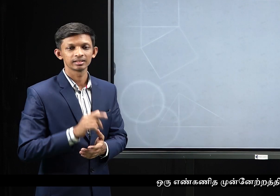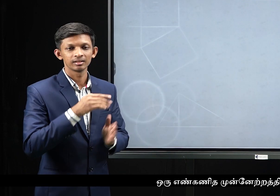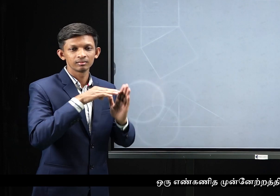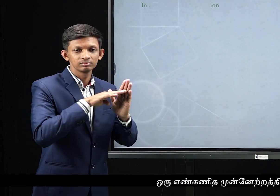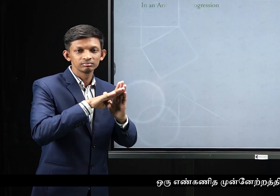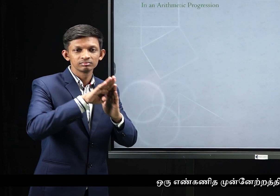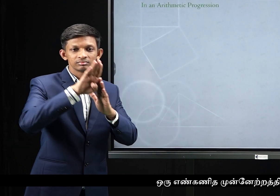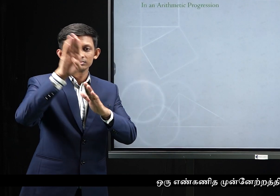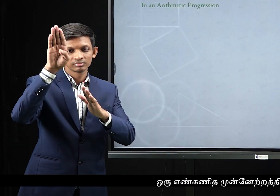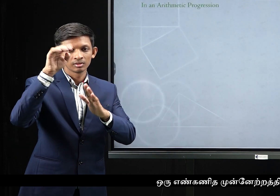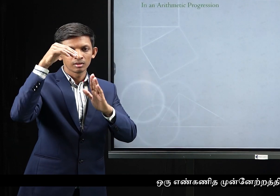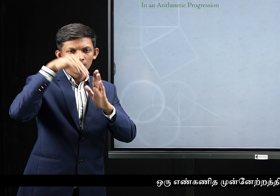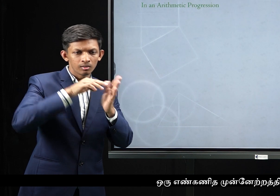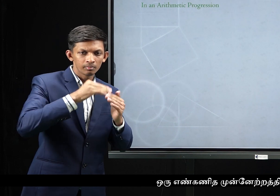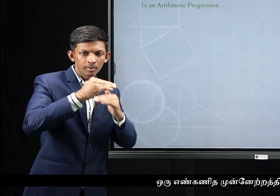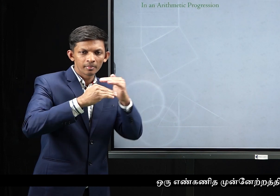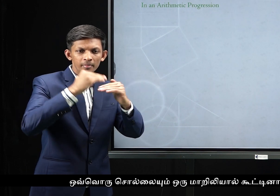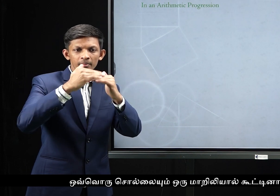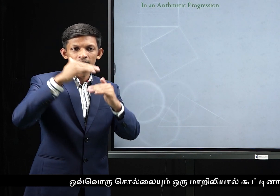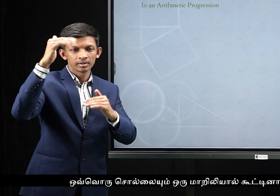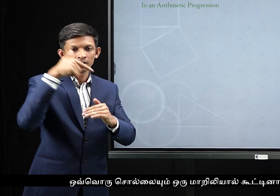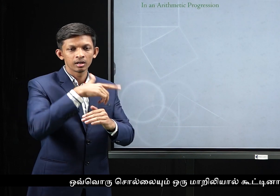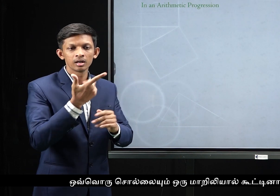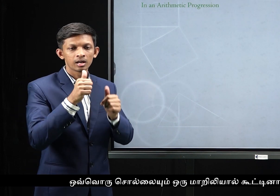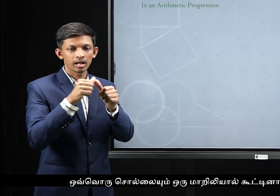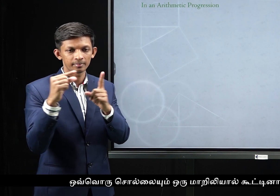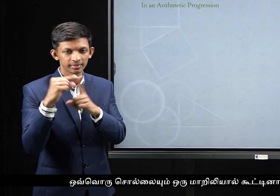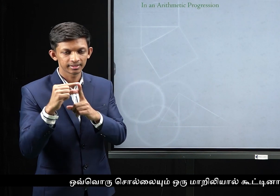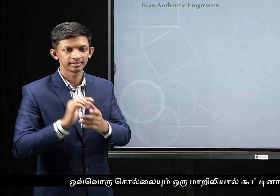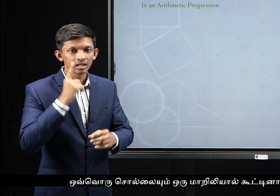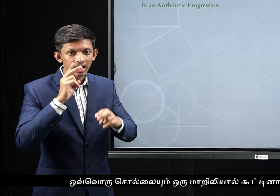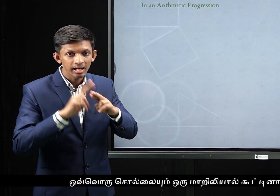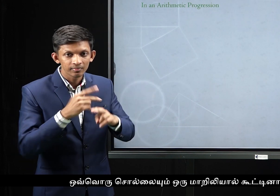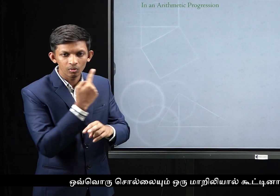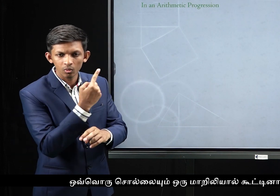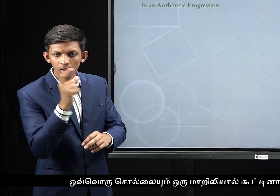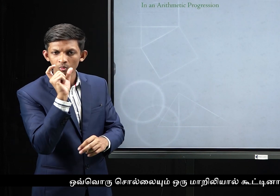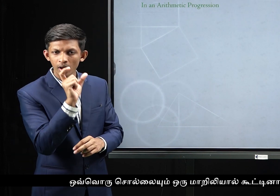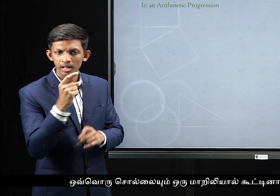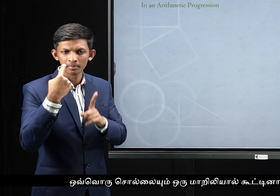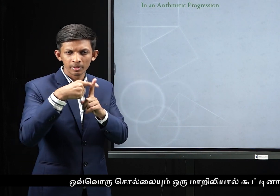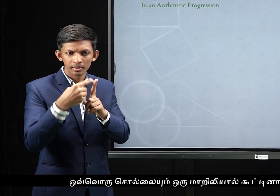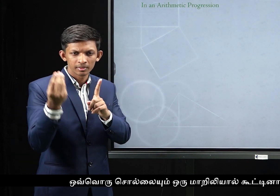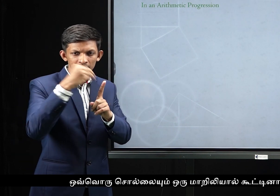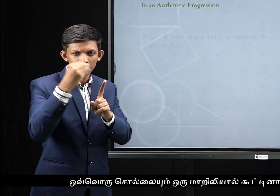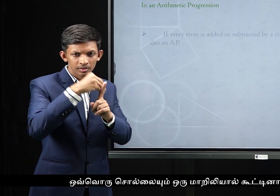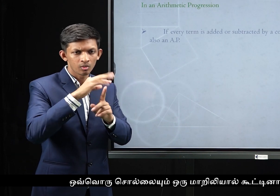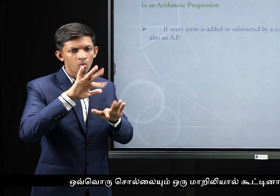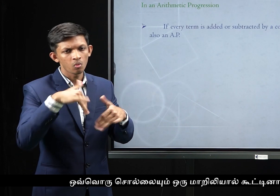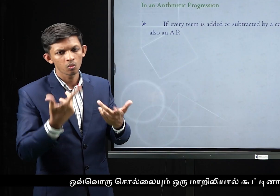ஒரு எண்கணித முன்னேற்றத்தில் ஒவ்வொரு சொல்லையும் ஒரு மாறிலியால் கூட்டினாலோ அல்லது